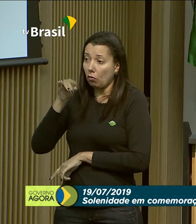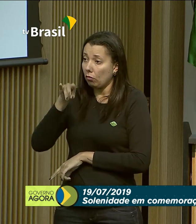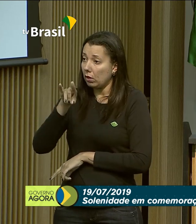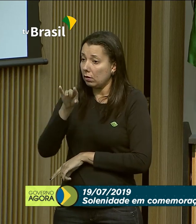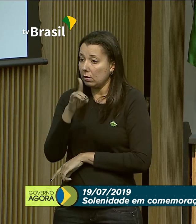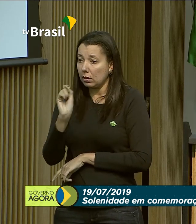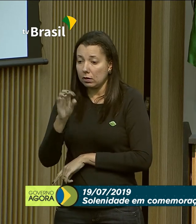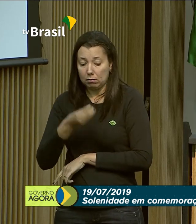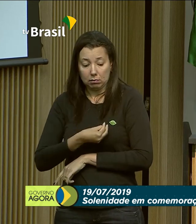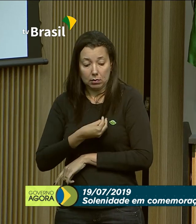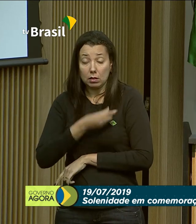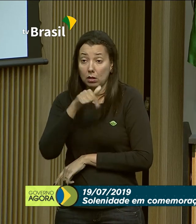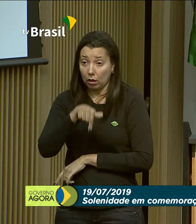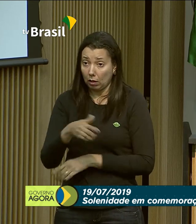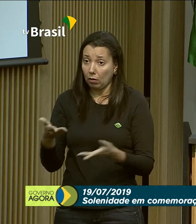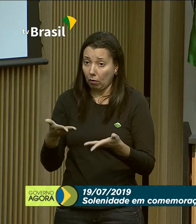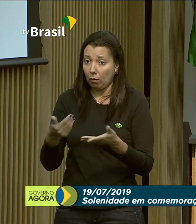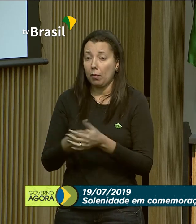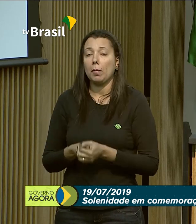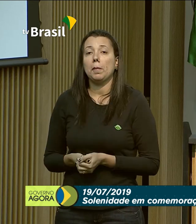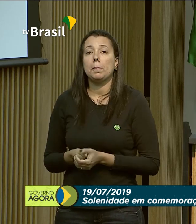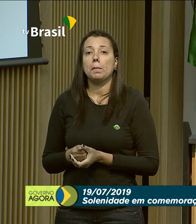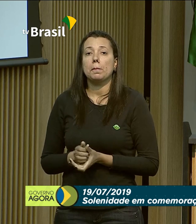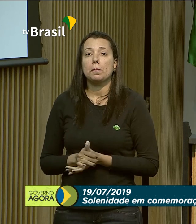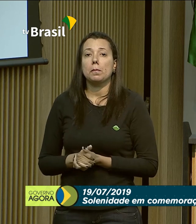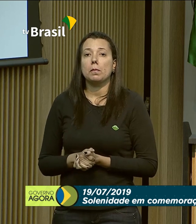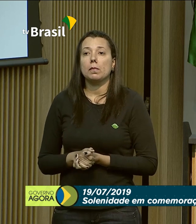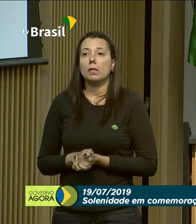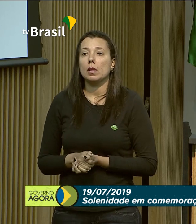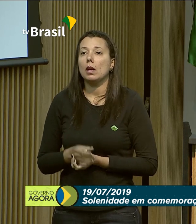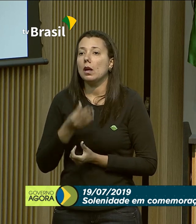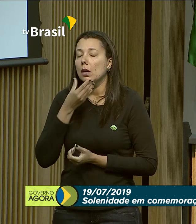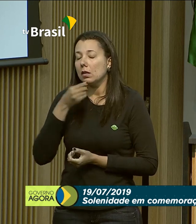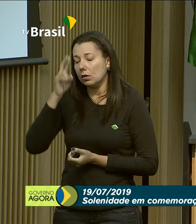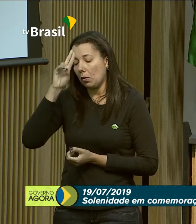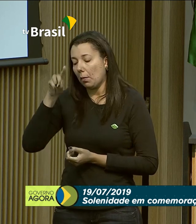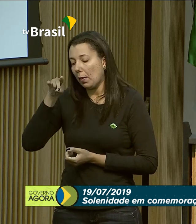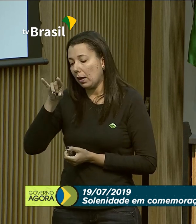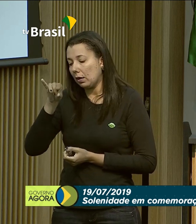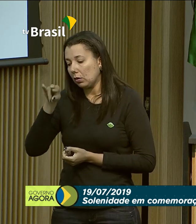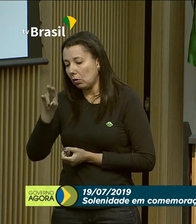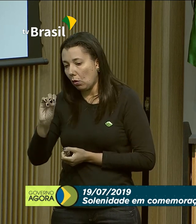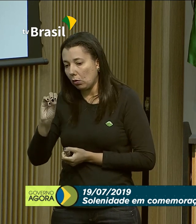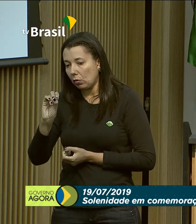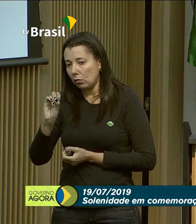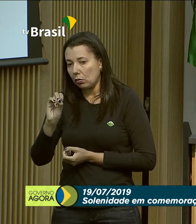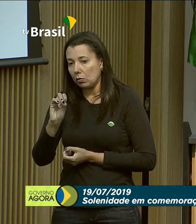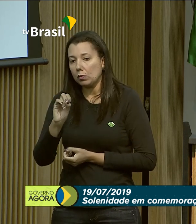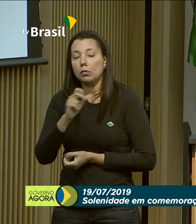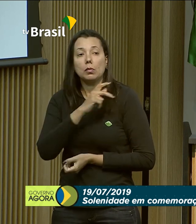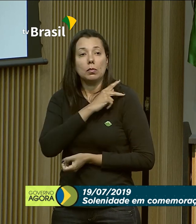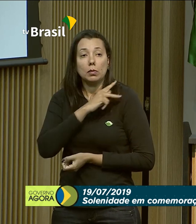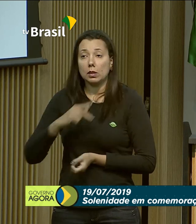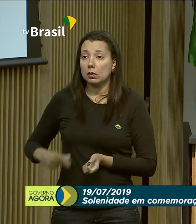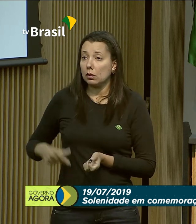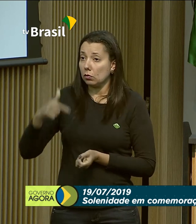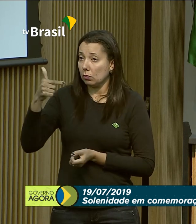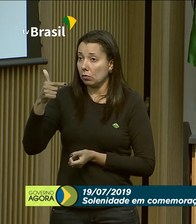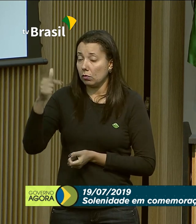sempre presentes, nos prestigiando. Senhor Marco Antônio Laporta, vice-presidente do Comitê Olímpico do Brasil.